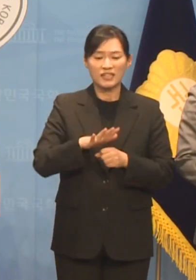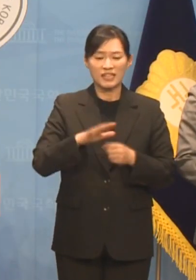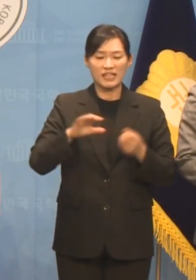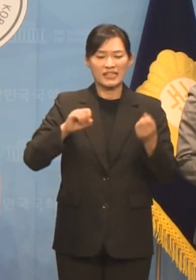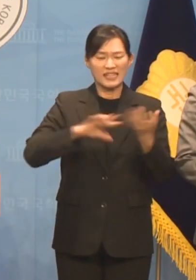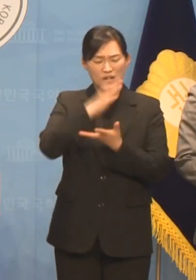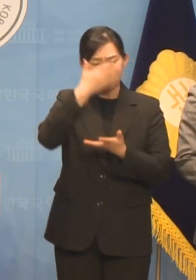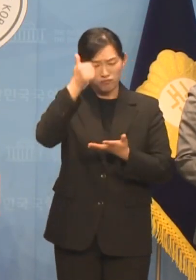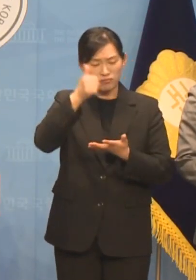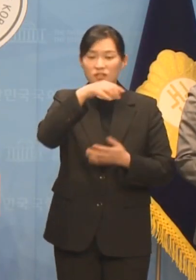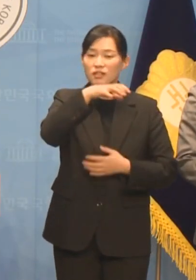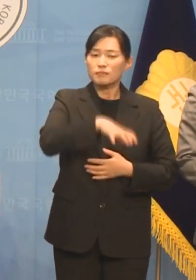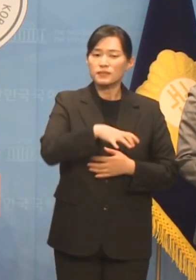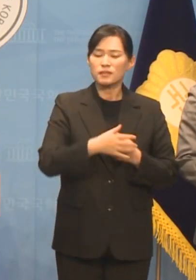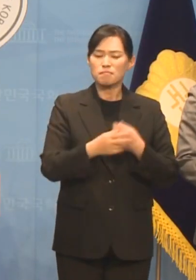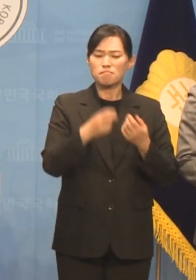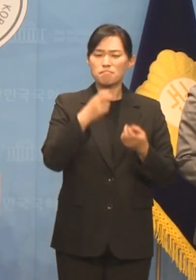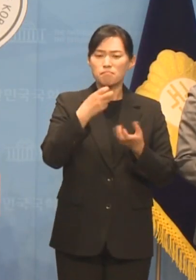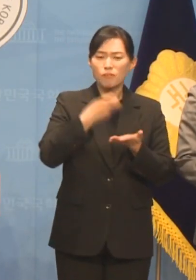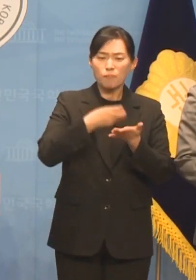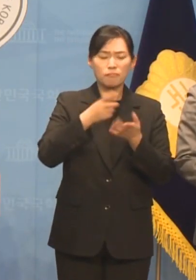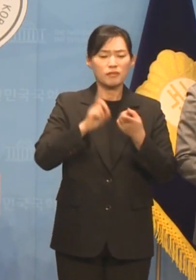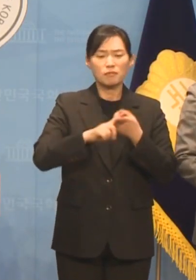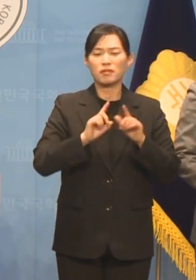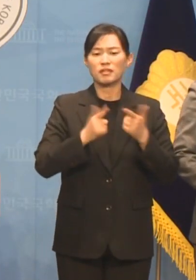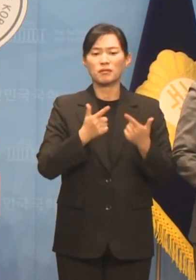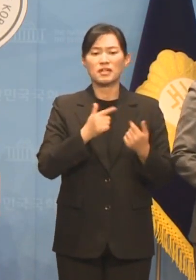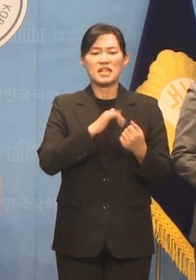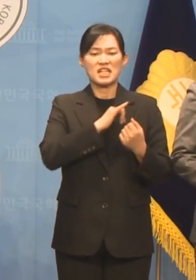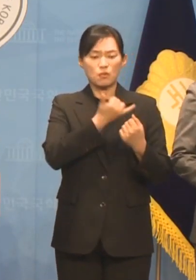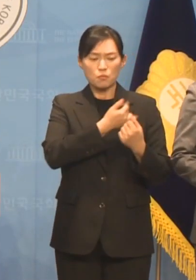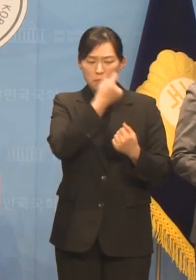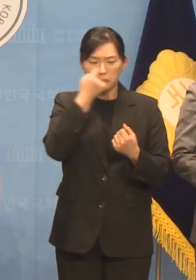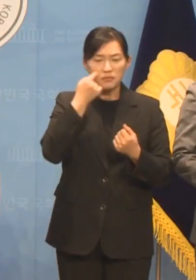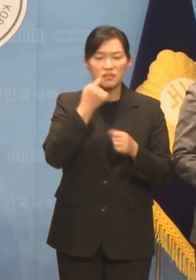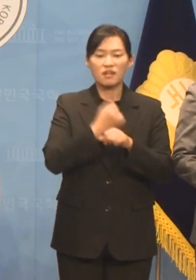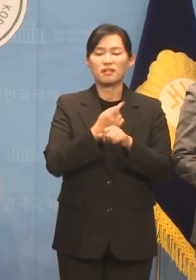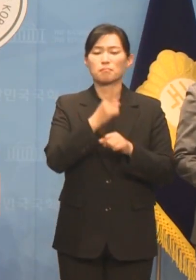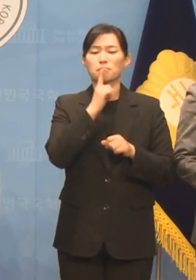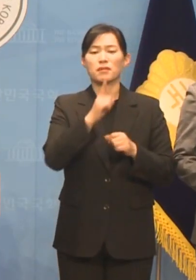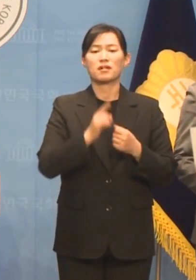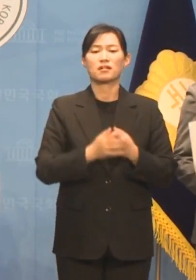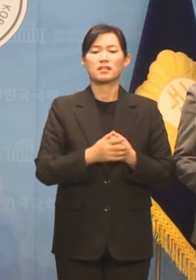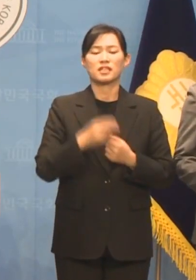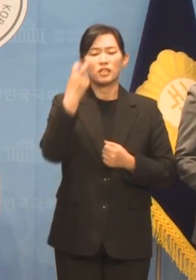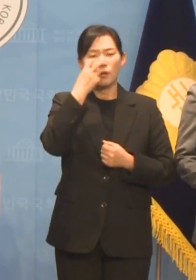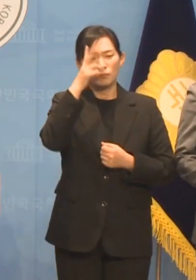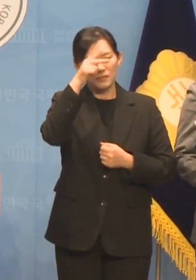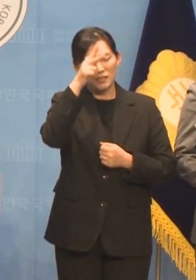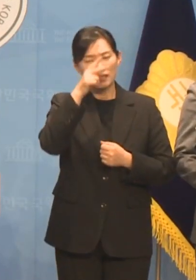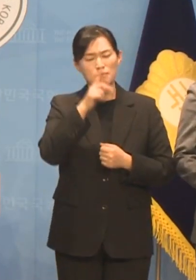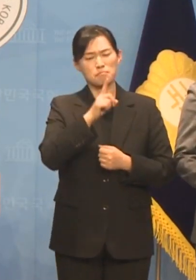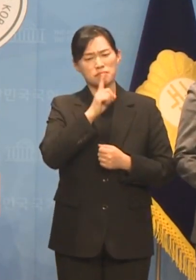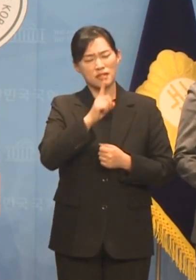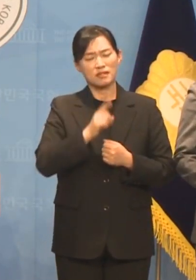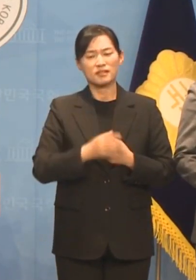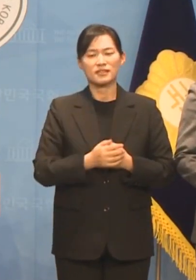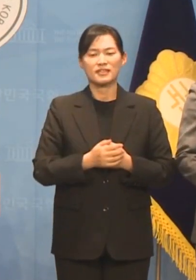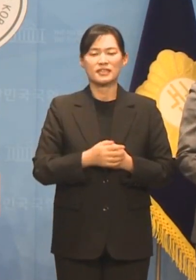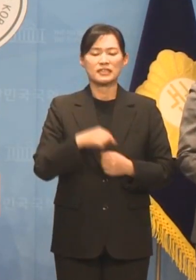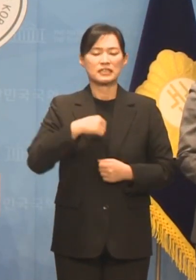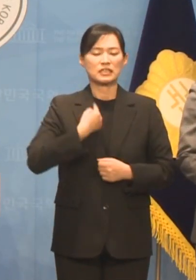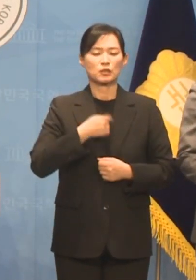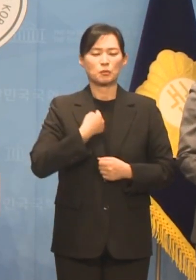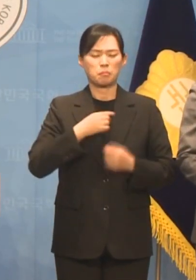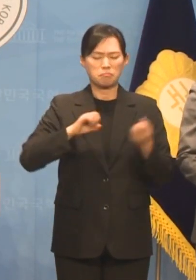수괴 앞에선 적법 절차와 인권 보장을 운운하는 심우정 검찰총장의 이중자 때는